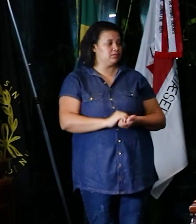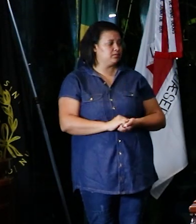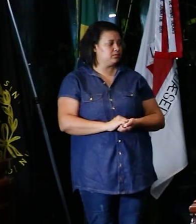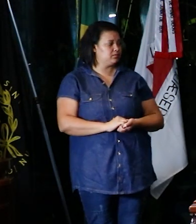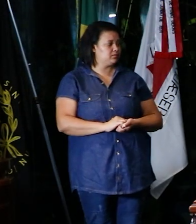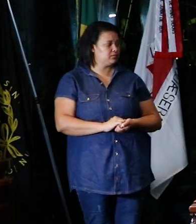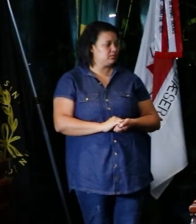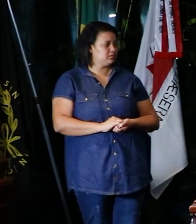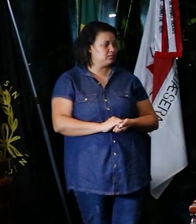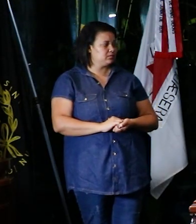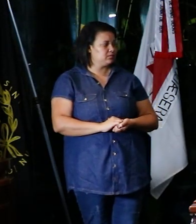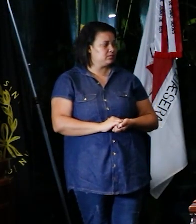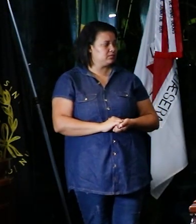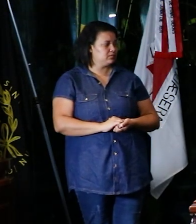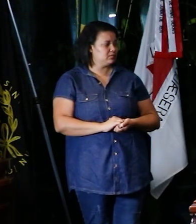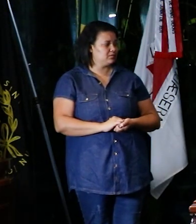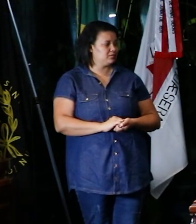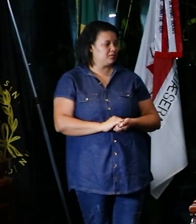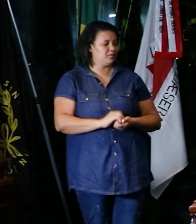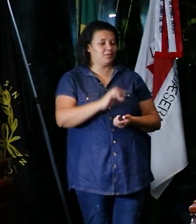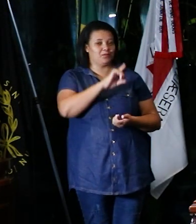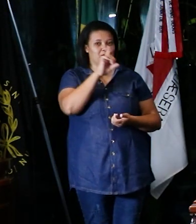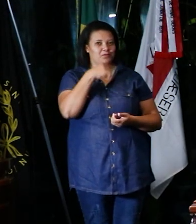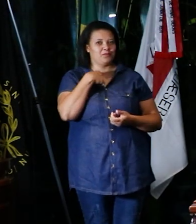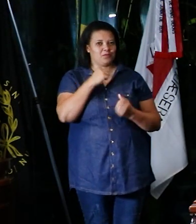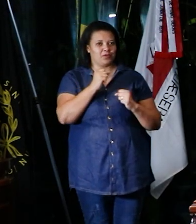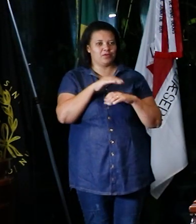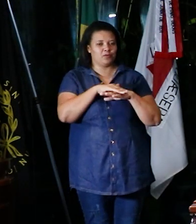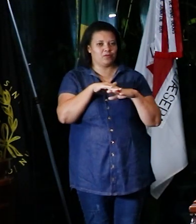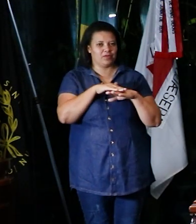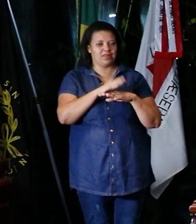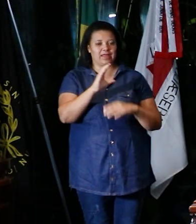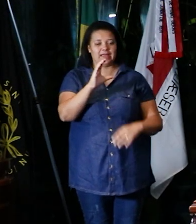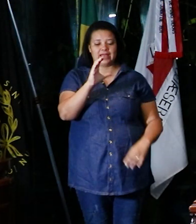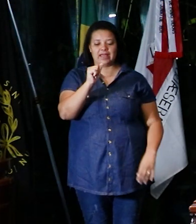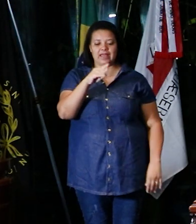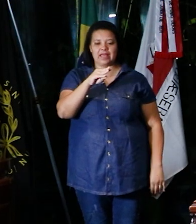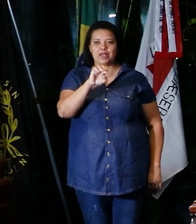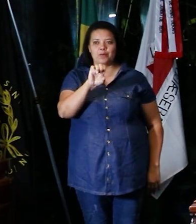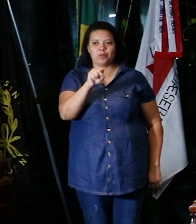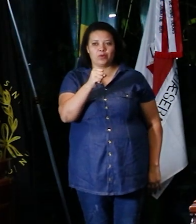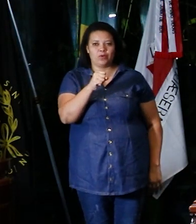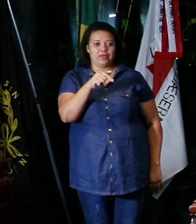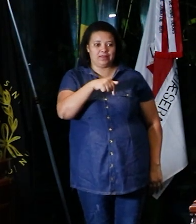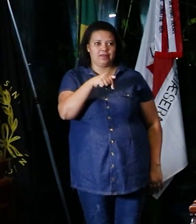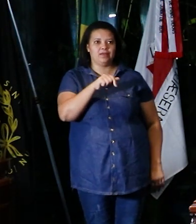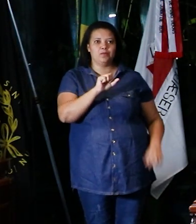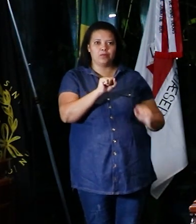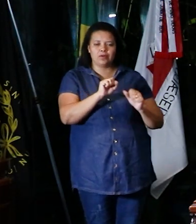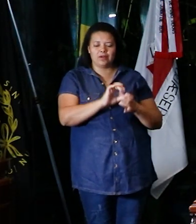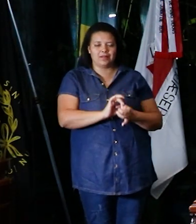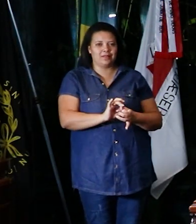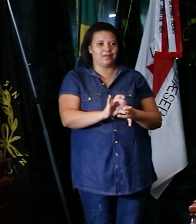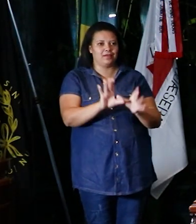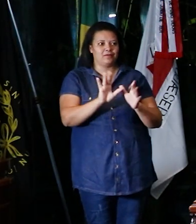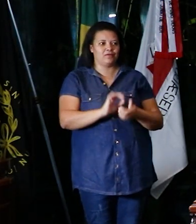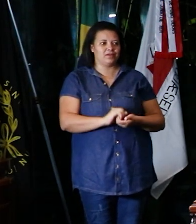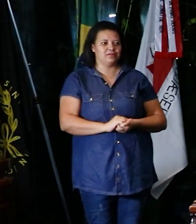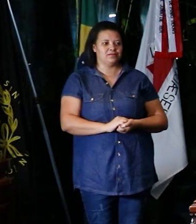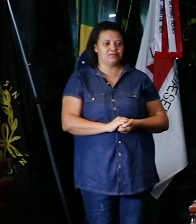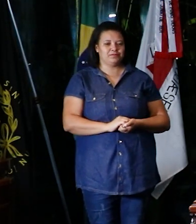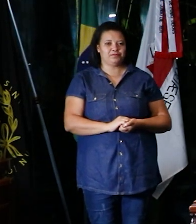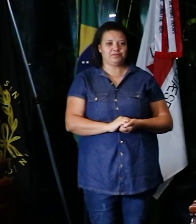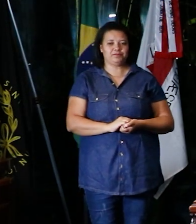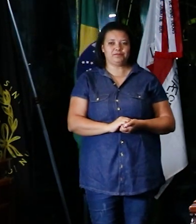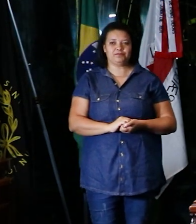dar umas conversas sobre Camões aqui? Claro, posso? Óbvio. Tá bom. Se